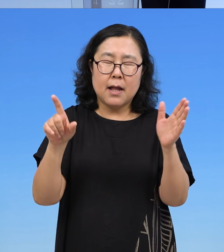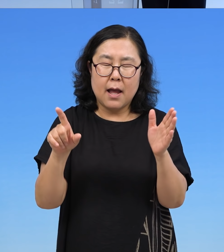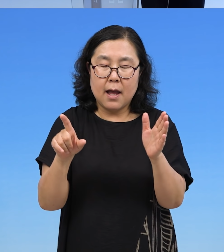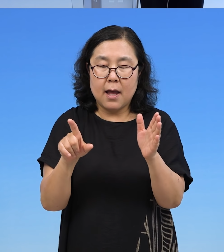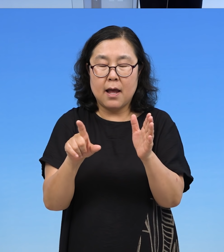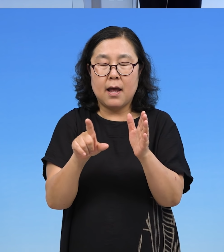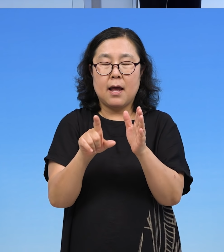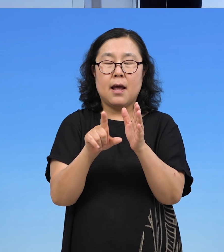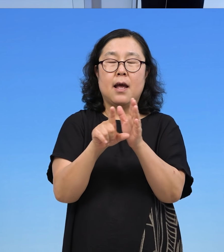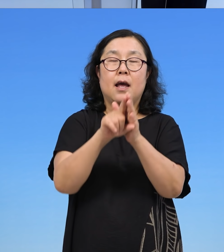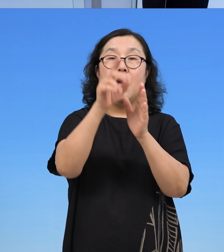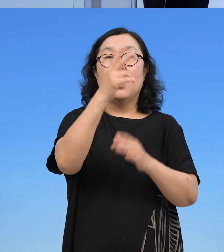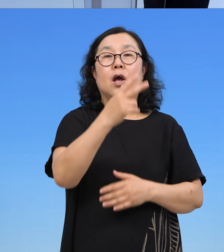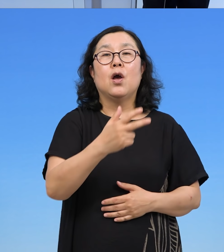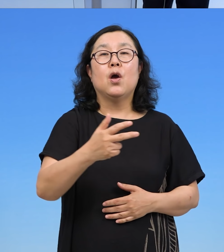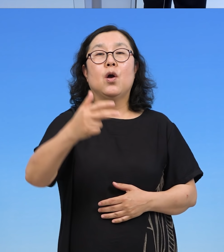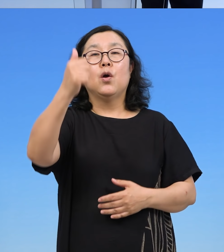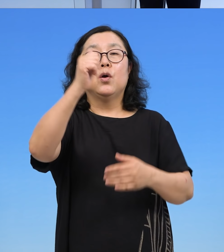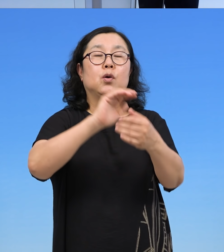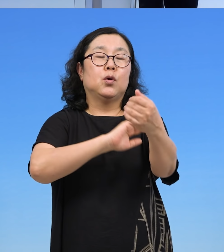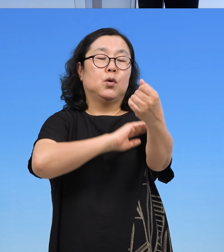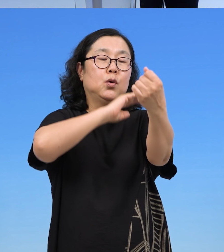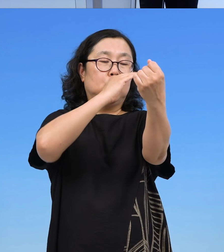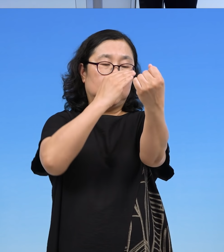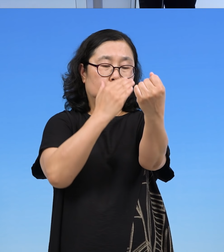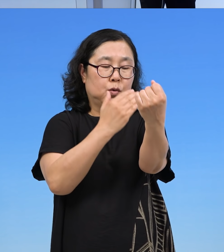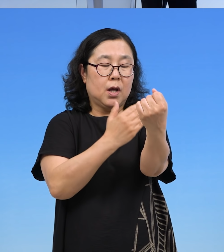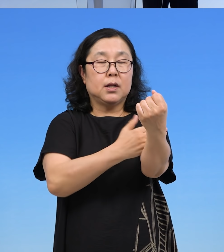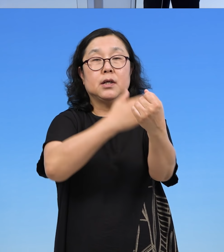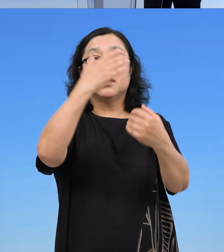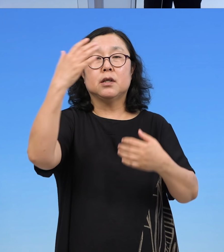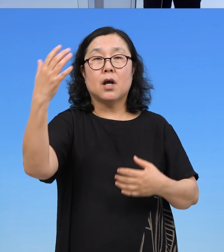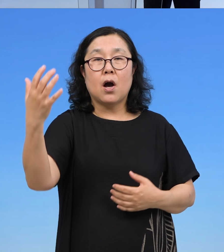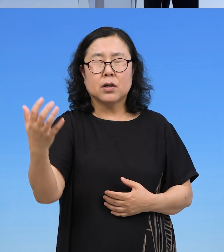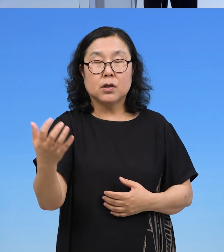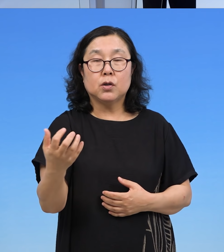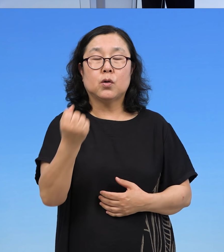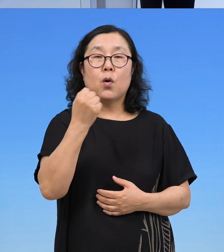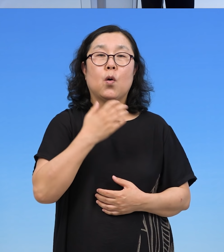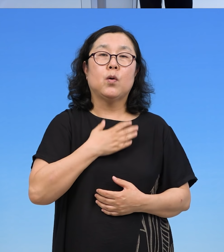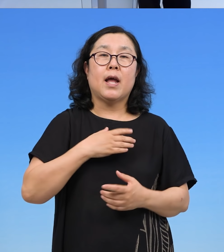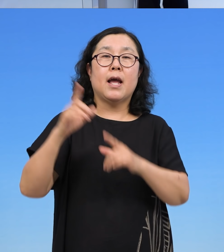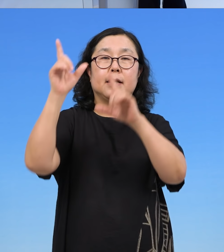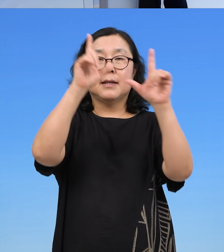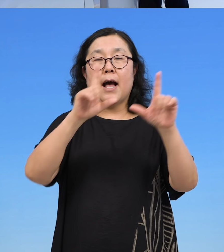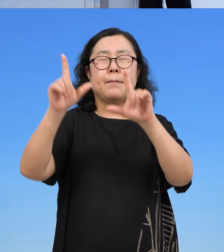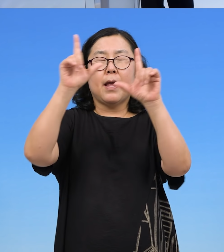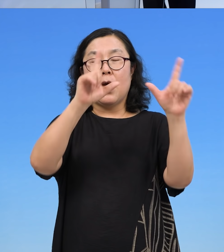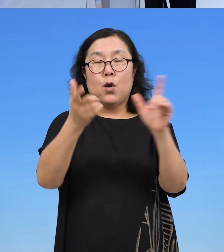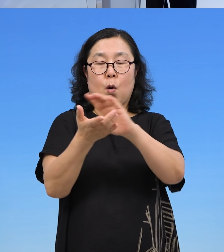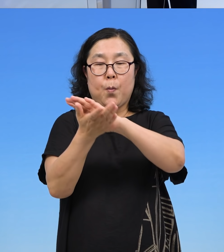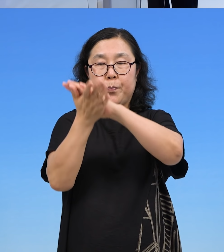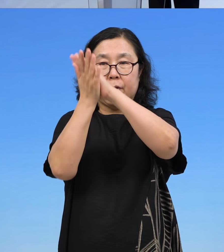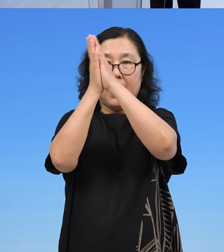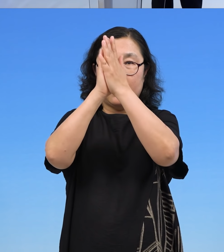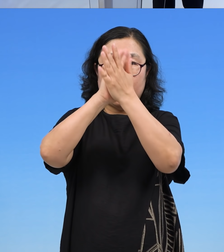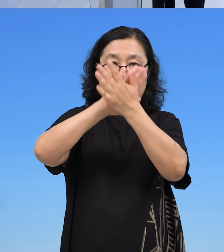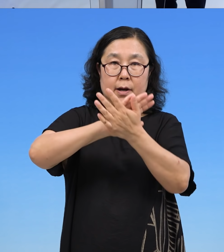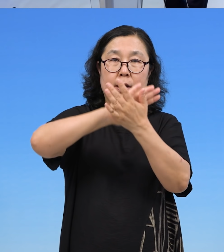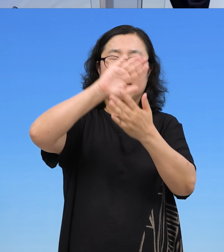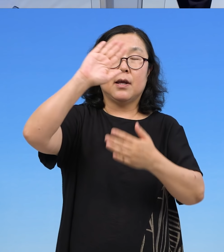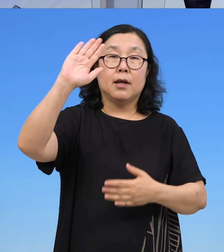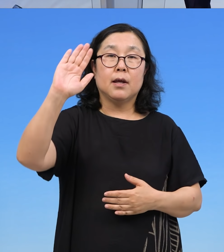믿네 주의 능력으로 내 삶 새롭게 되니